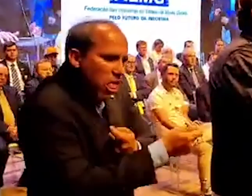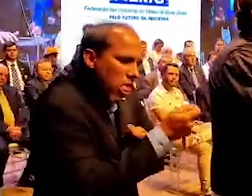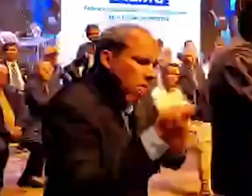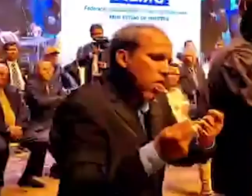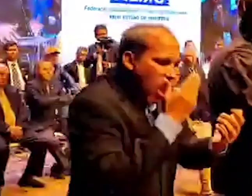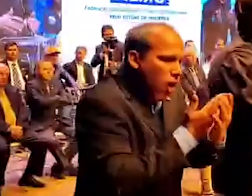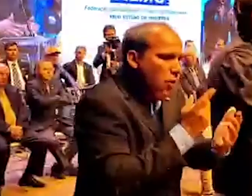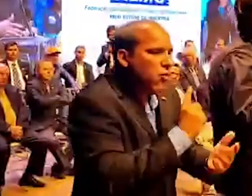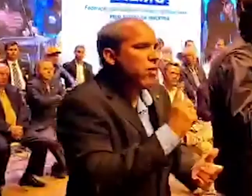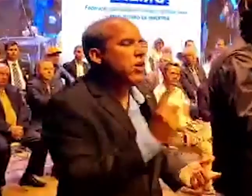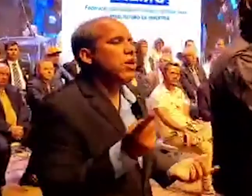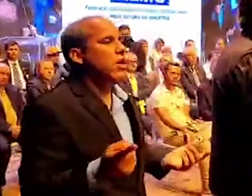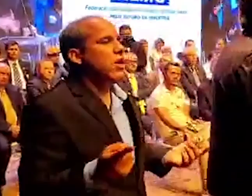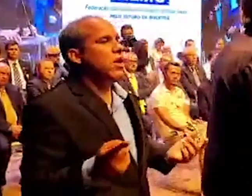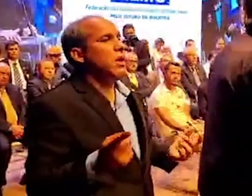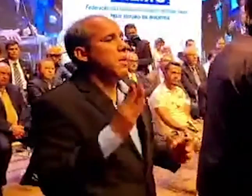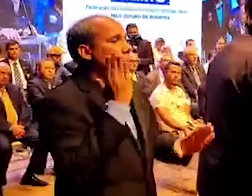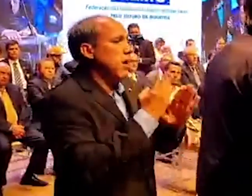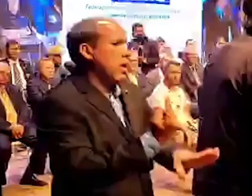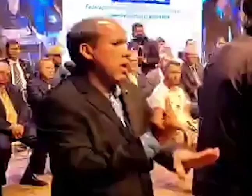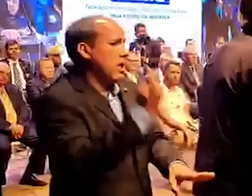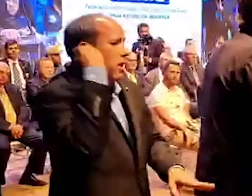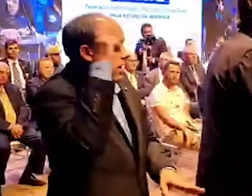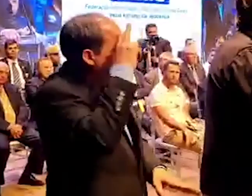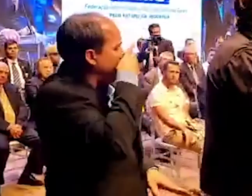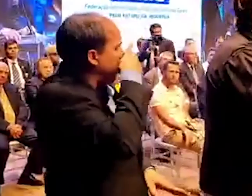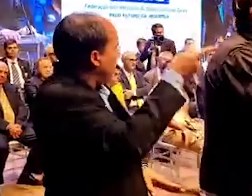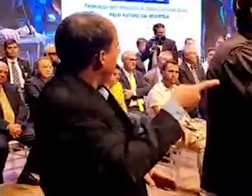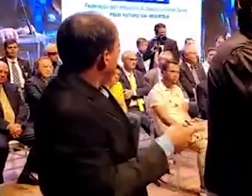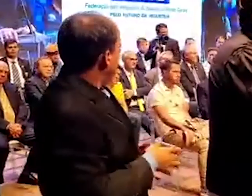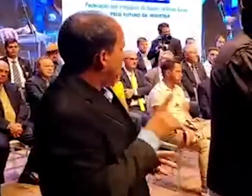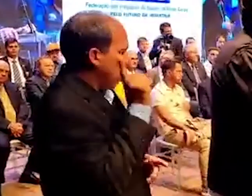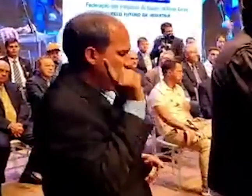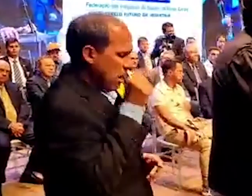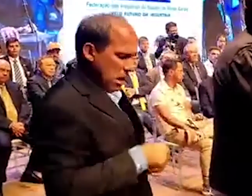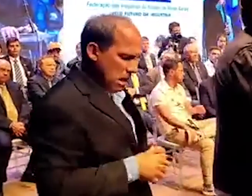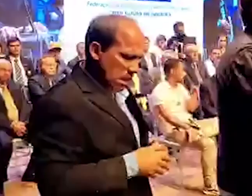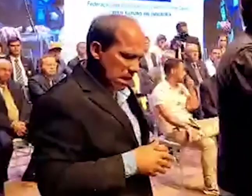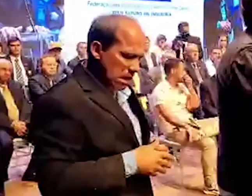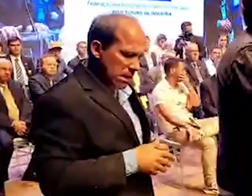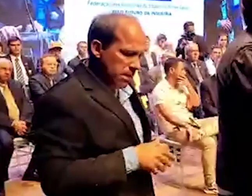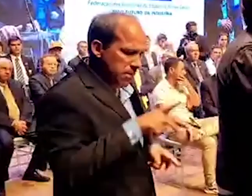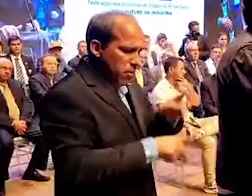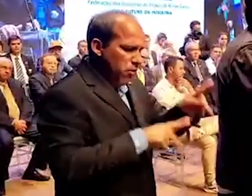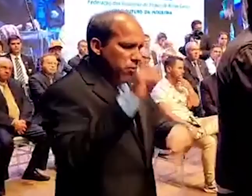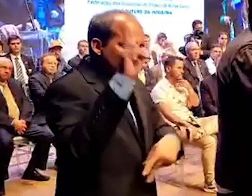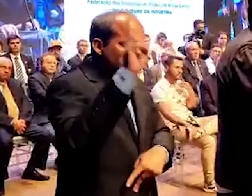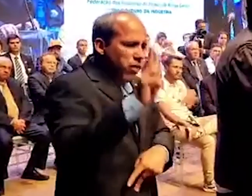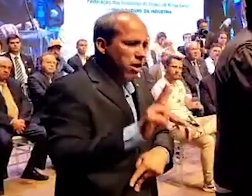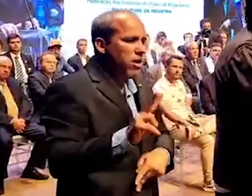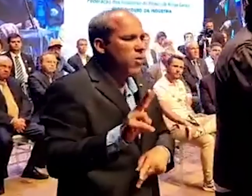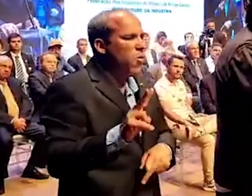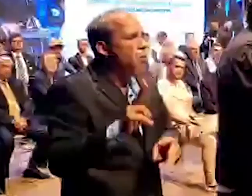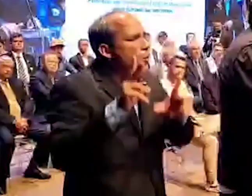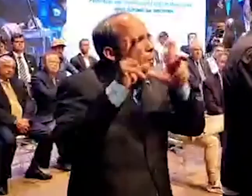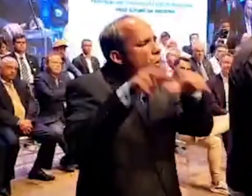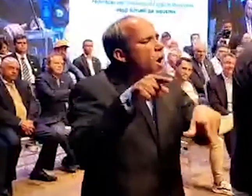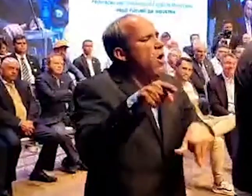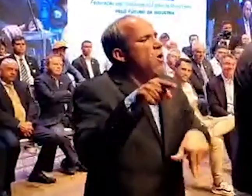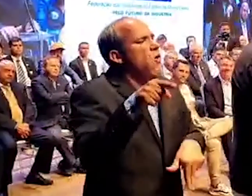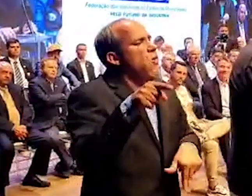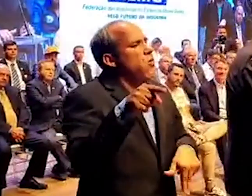que isso não é possível. Isso foi prometido lá atrás, Denário, lá ao povo venezuelano. Um